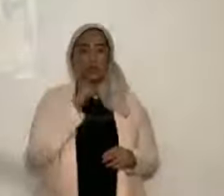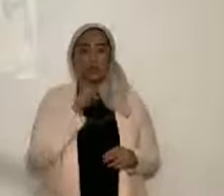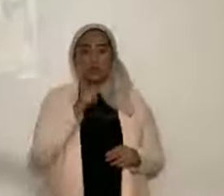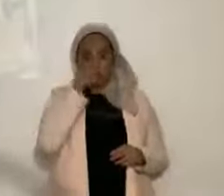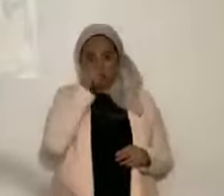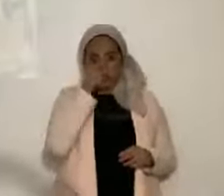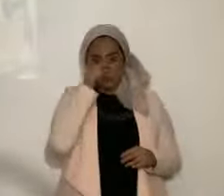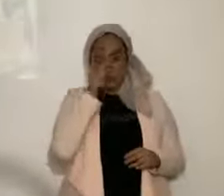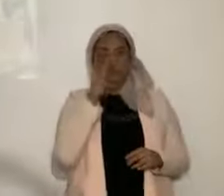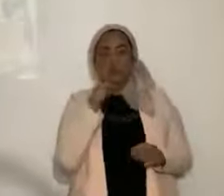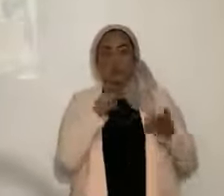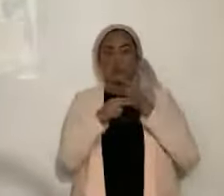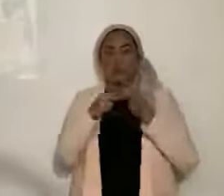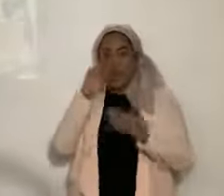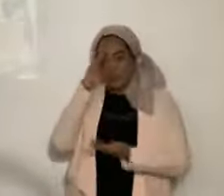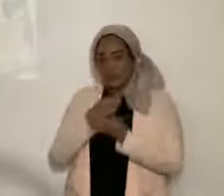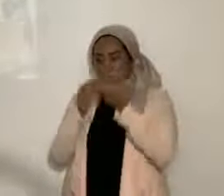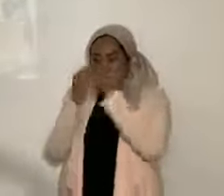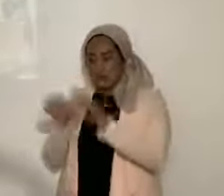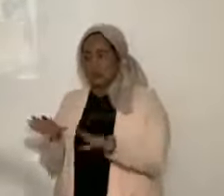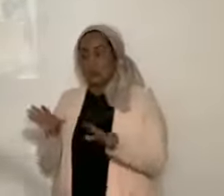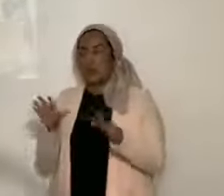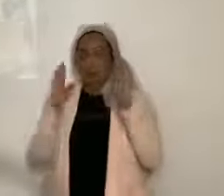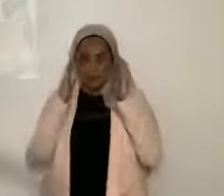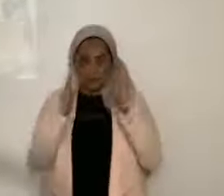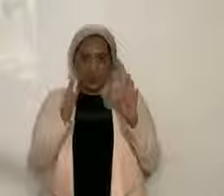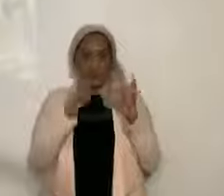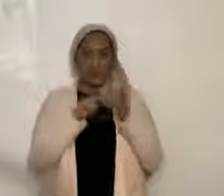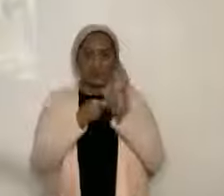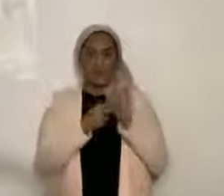griego, que quiere decir hijo de perdición, es, atención,